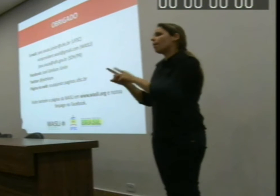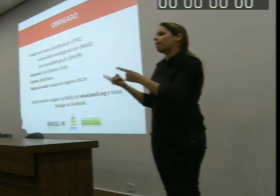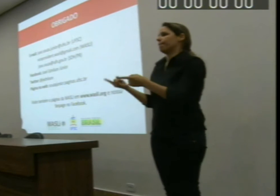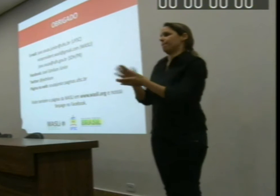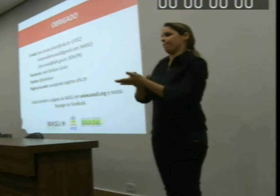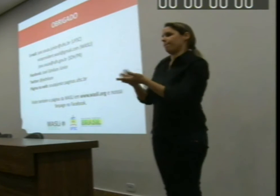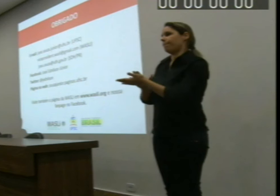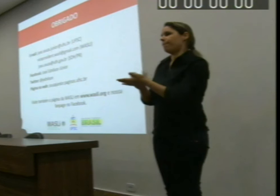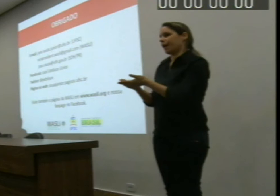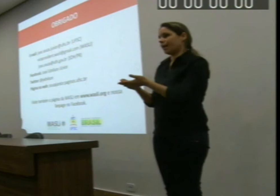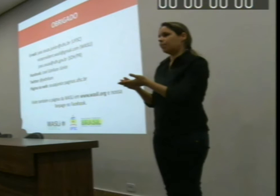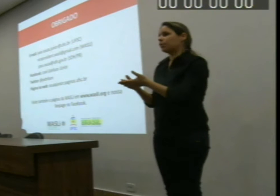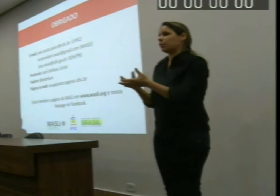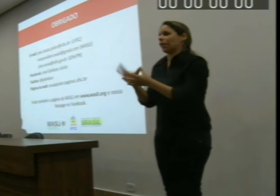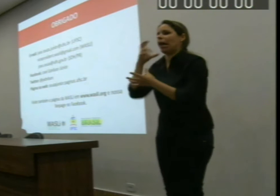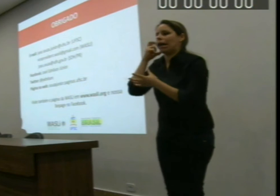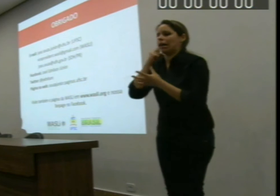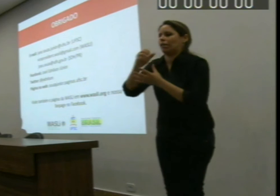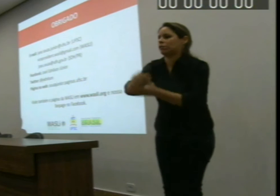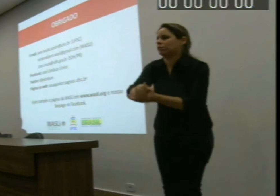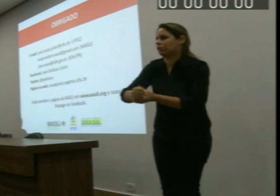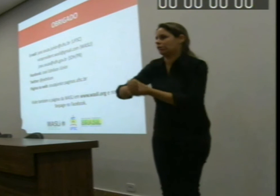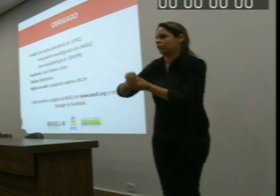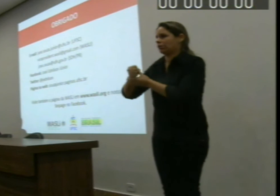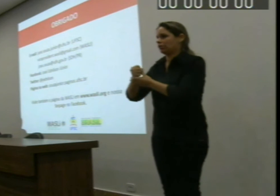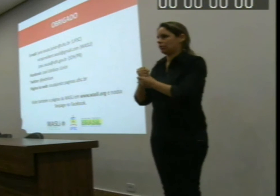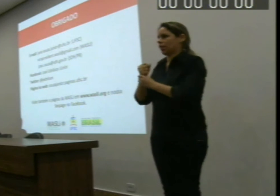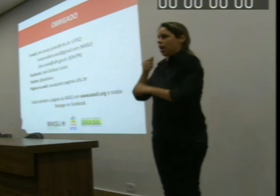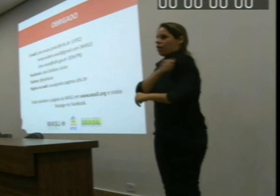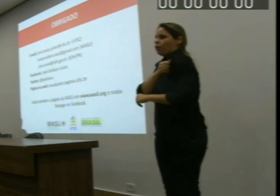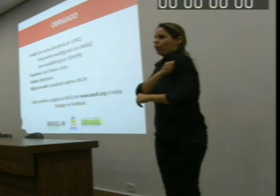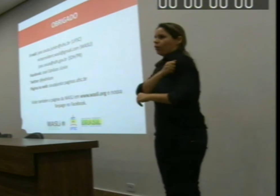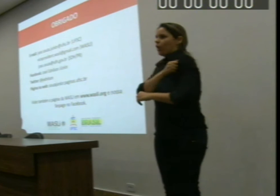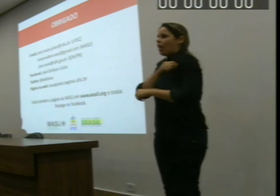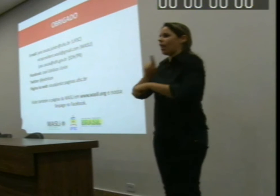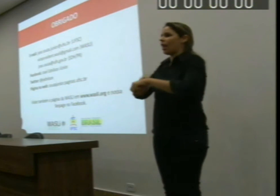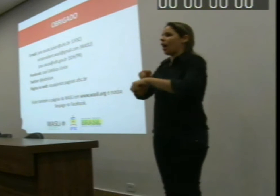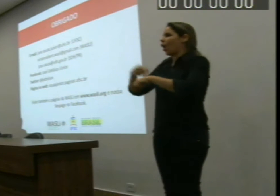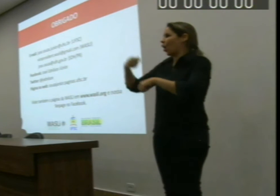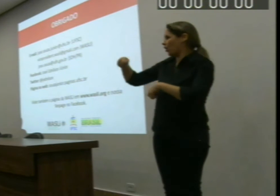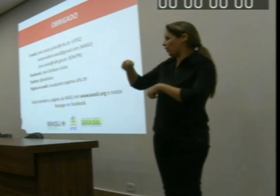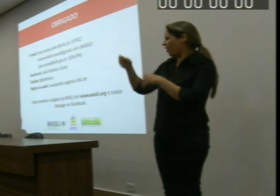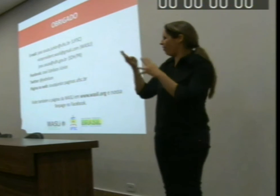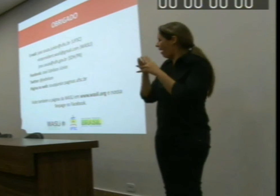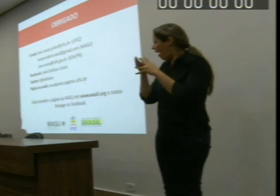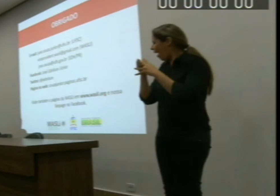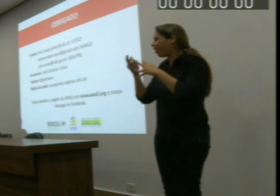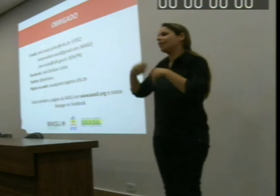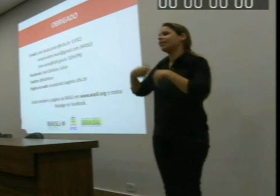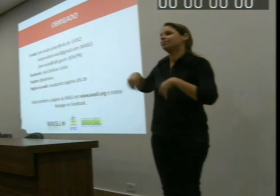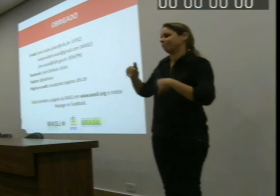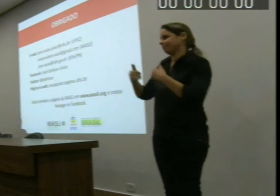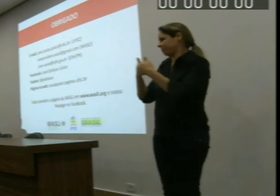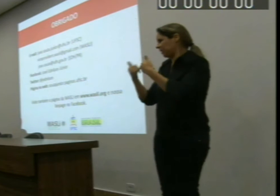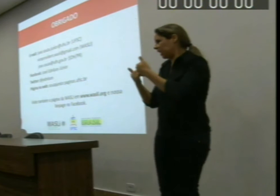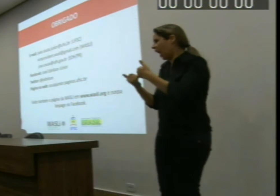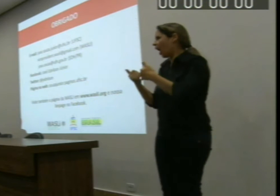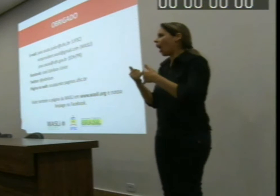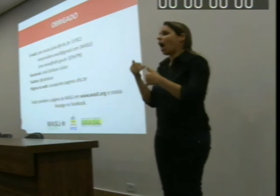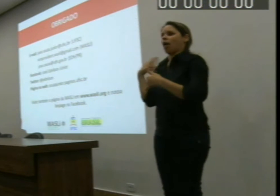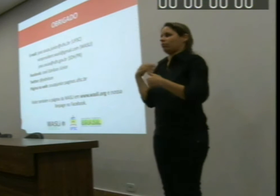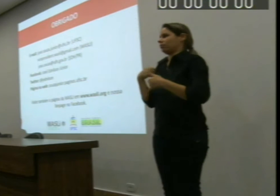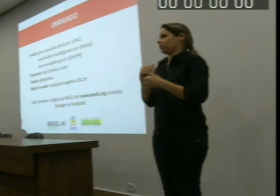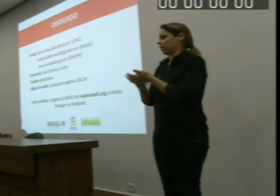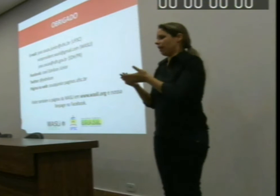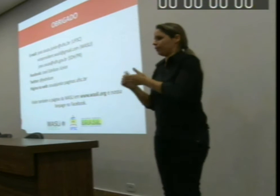que até na hora do intervalo tava pegando a mão da aluna isso na na alfabetização a aluna já com o8 anos a